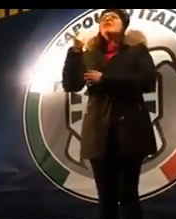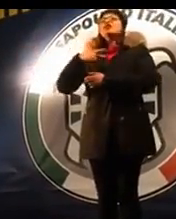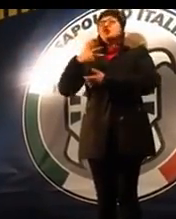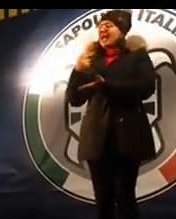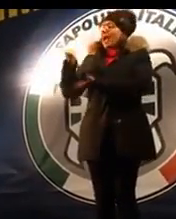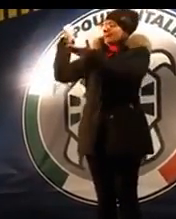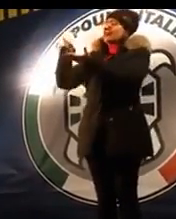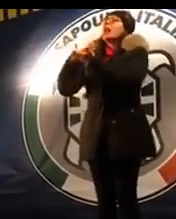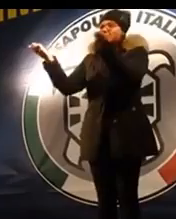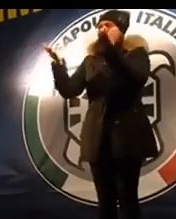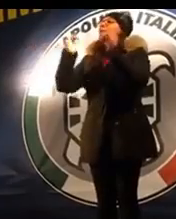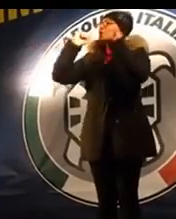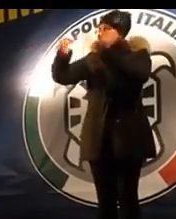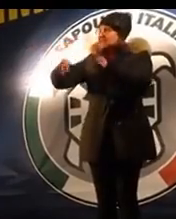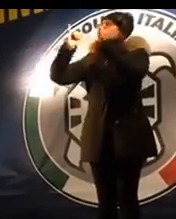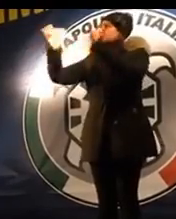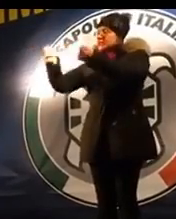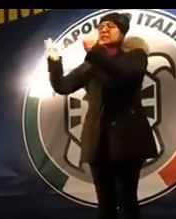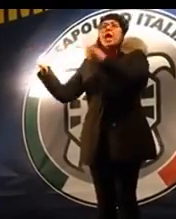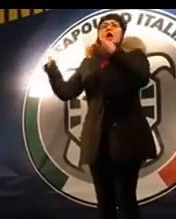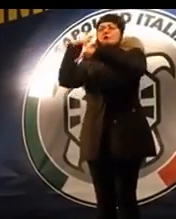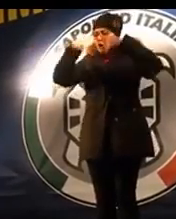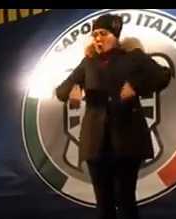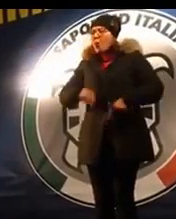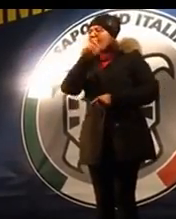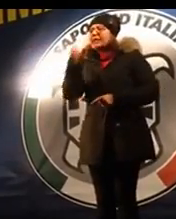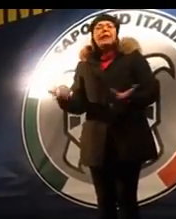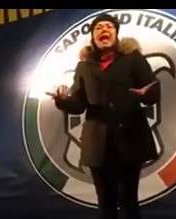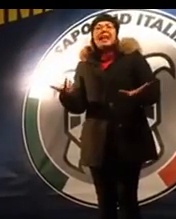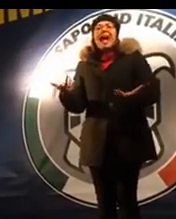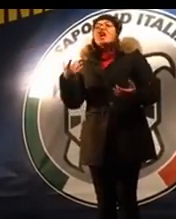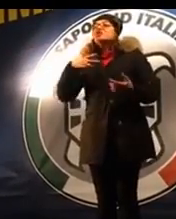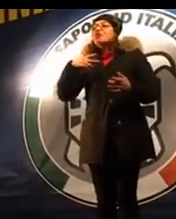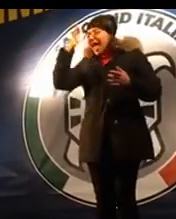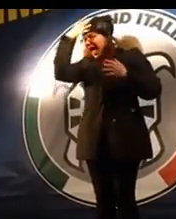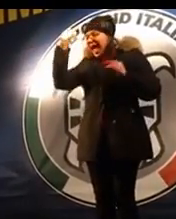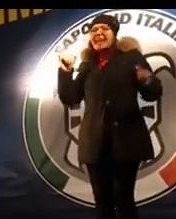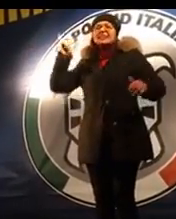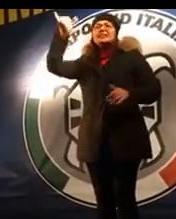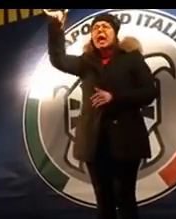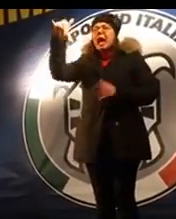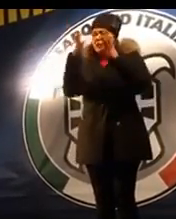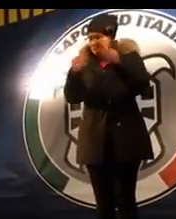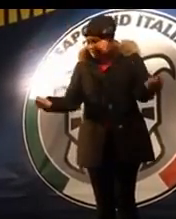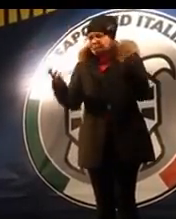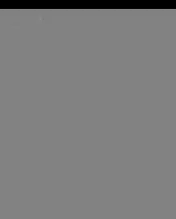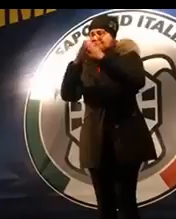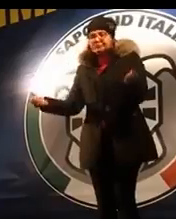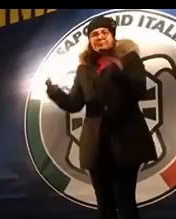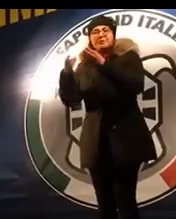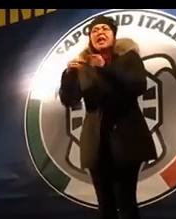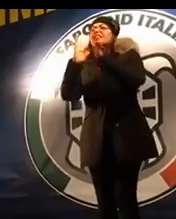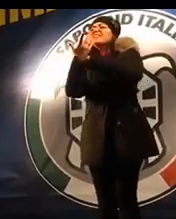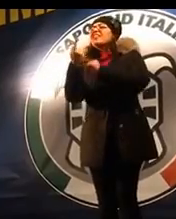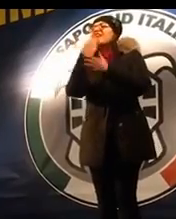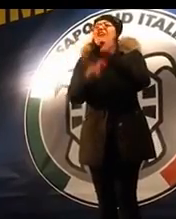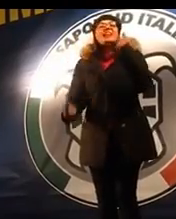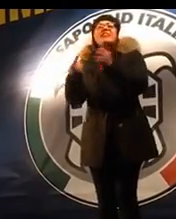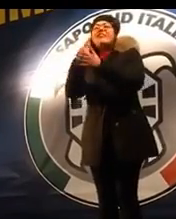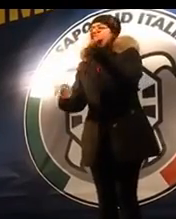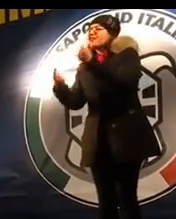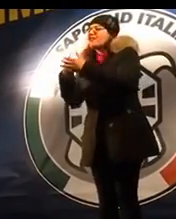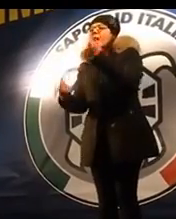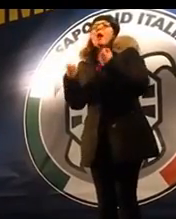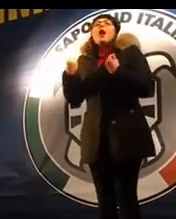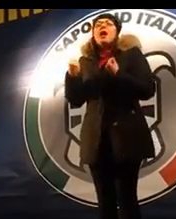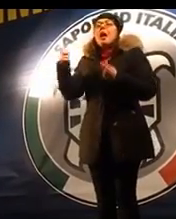preteso lo smantellamento di Alitalia e di centinaia di altre aziende che sono state fatte sostanzialmente fallire per dare retta a quei pazzi